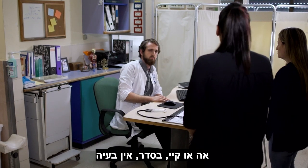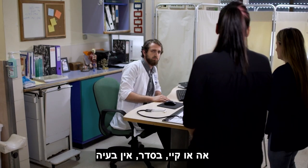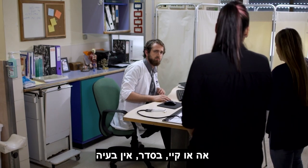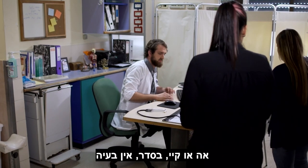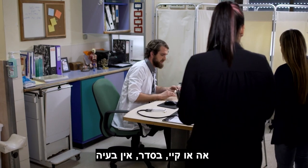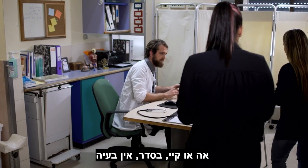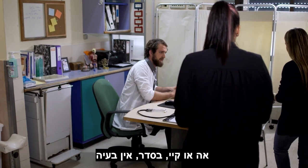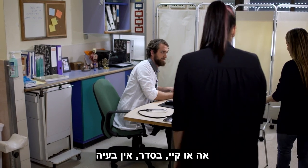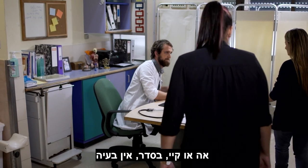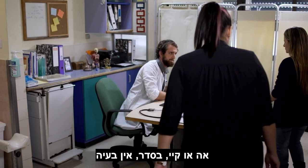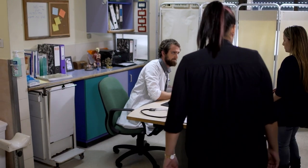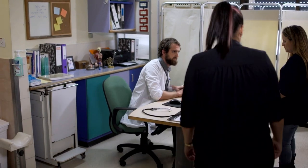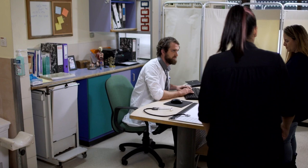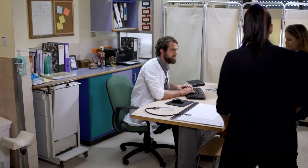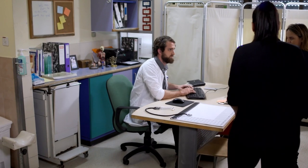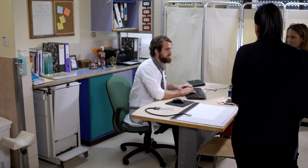אוקיי. בסדר, אין בעיה.